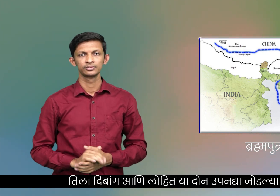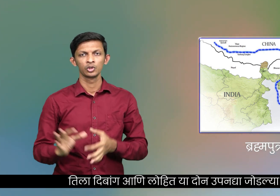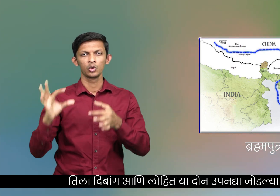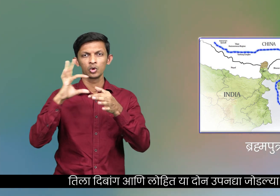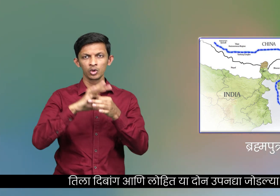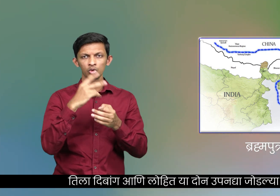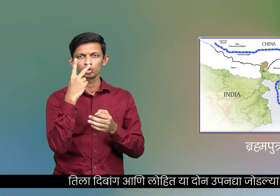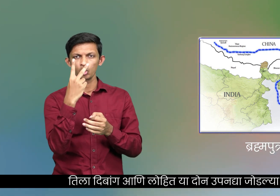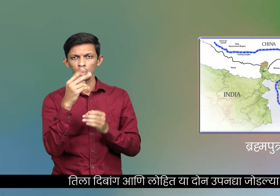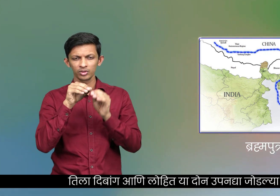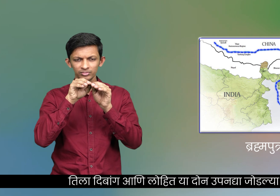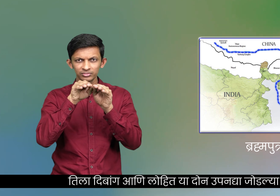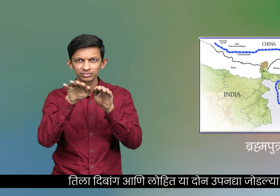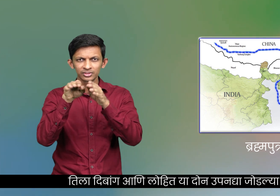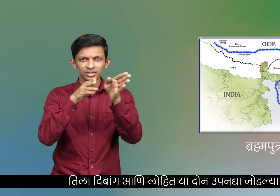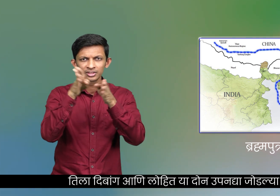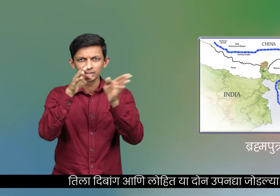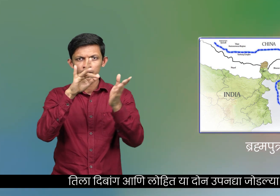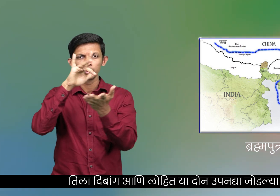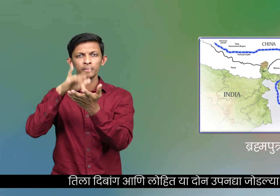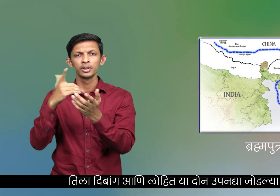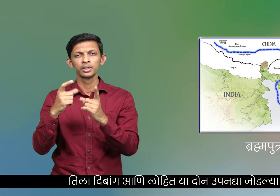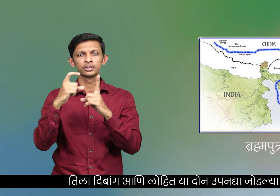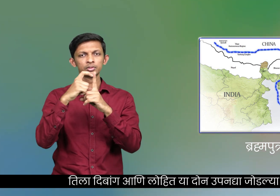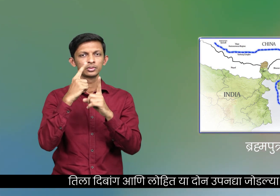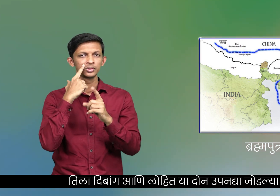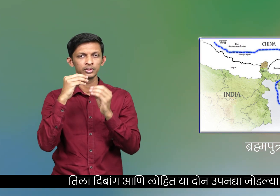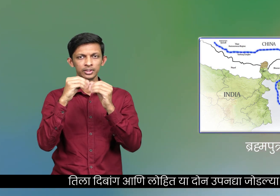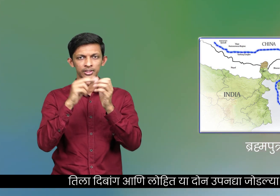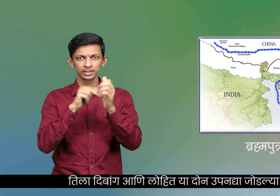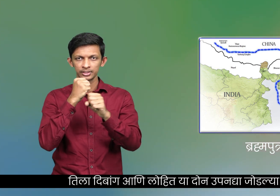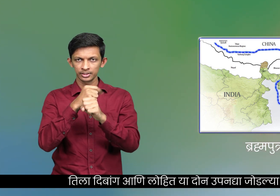तिला दिबांग आणि लोहित या दोन उपनद्या जोडल्या गेल्या आहेत.